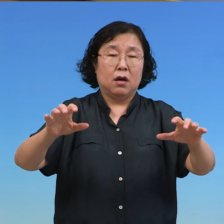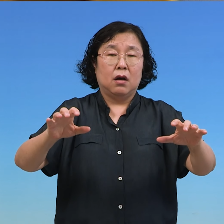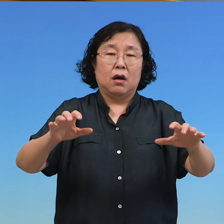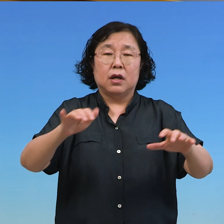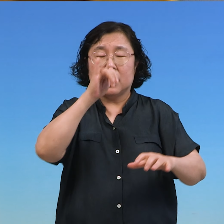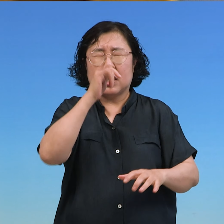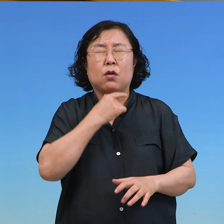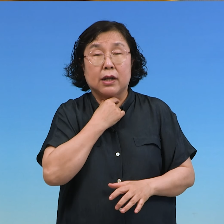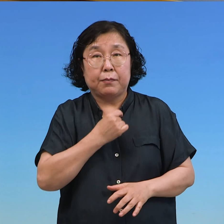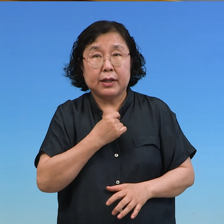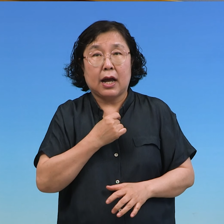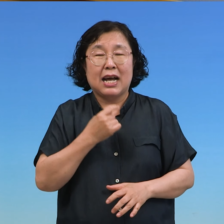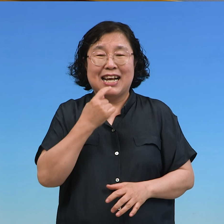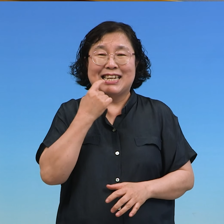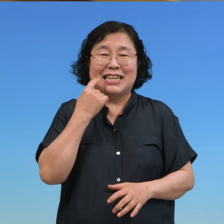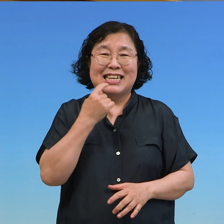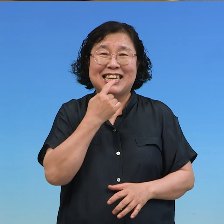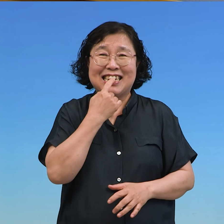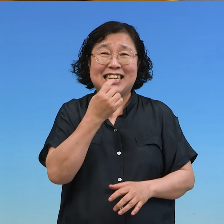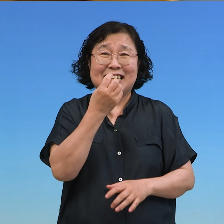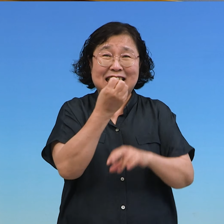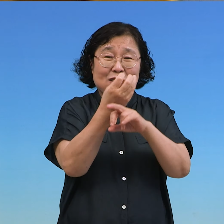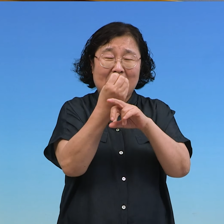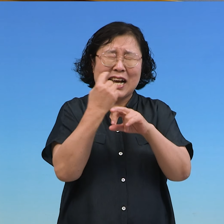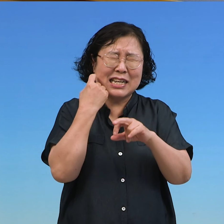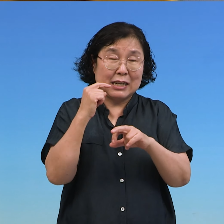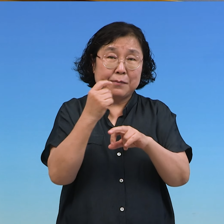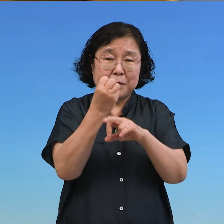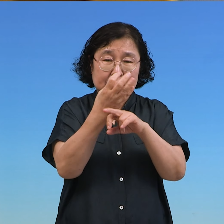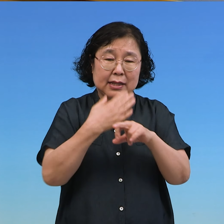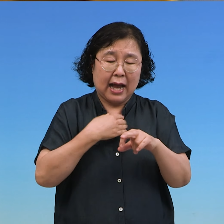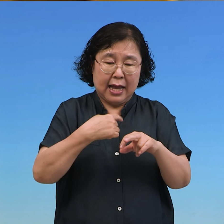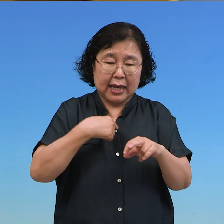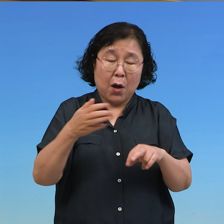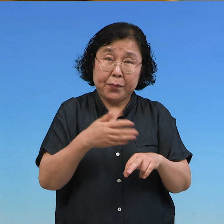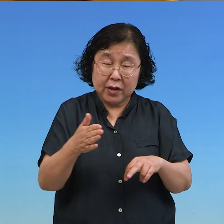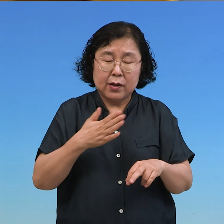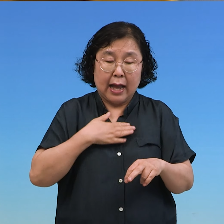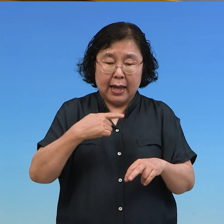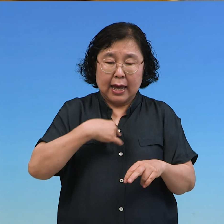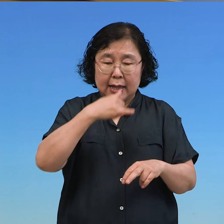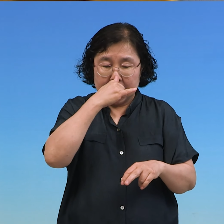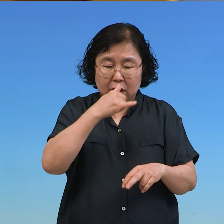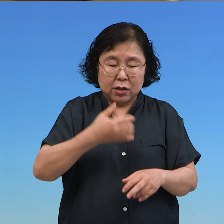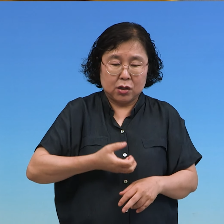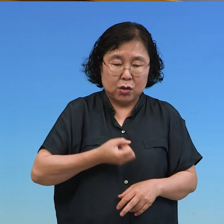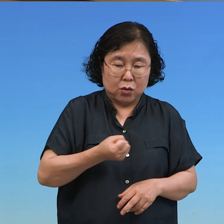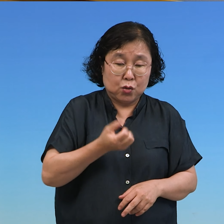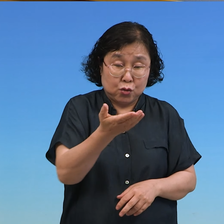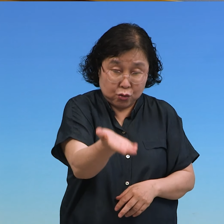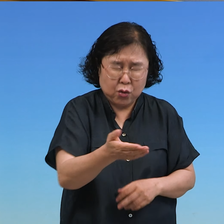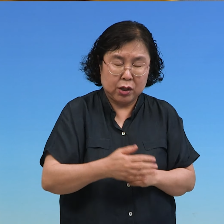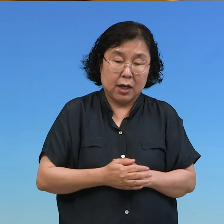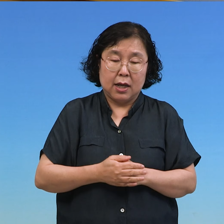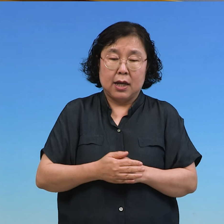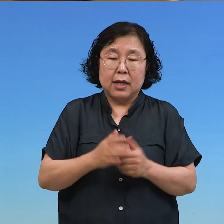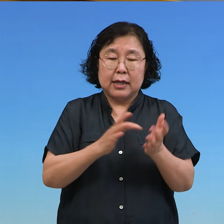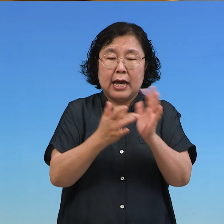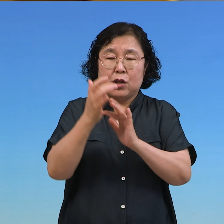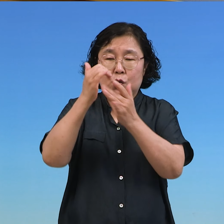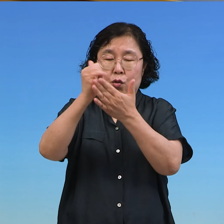베드로가 이르되 은과 금은 내게 없거니와 내게 있는 이것을 너에게 주노니 나사렛 예수